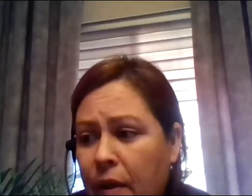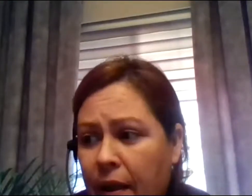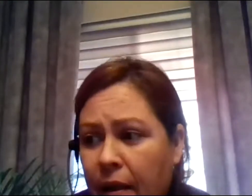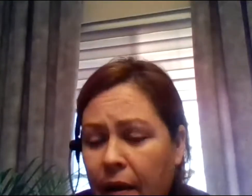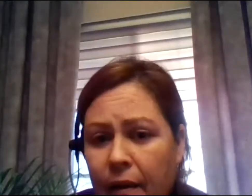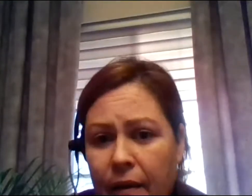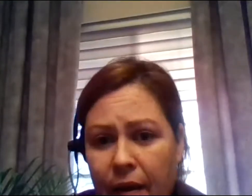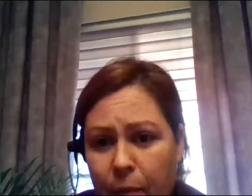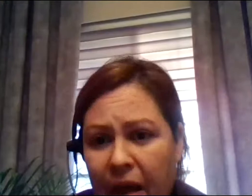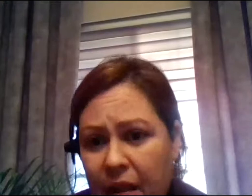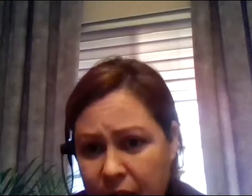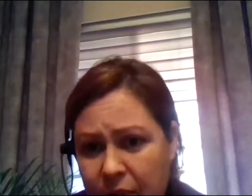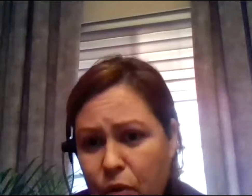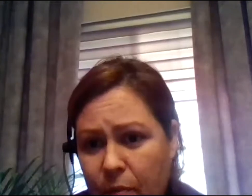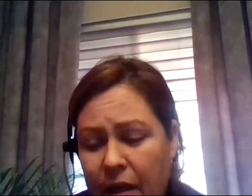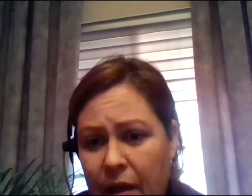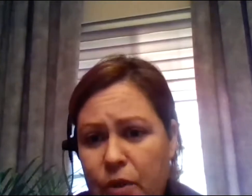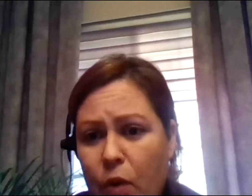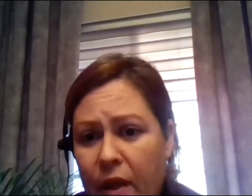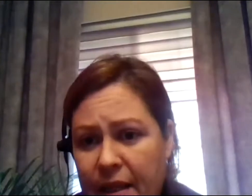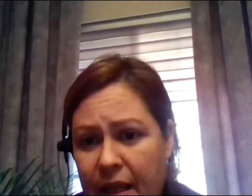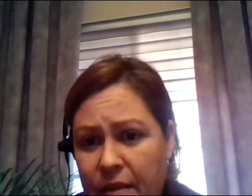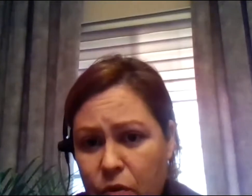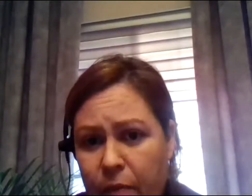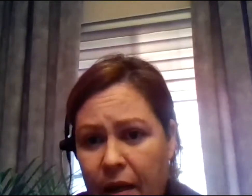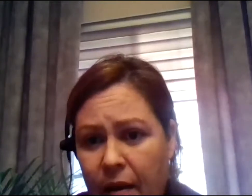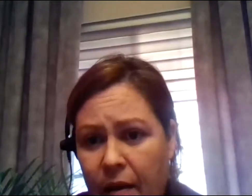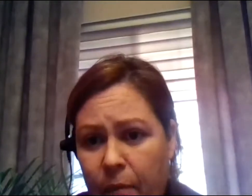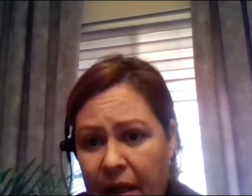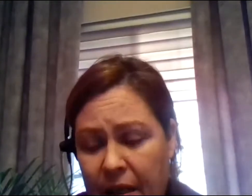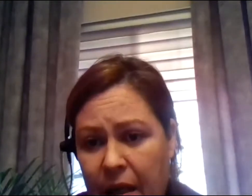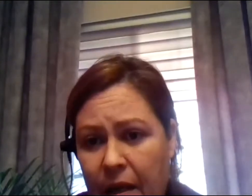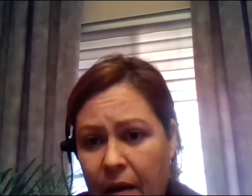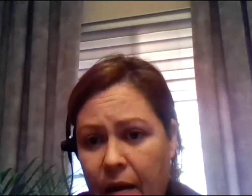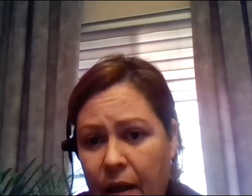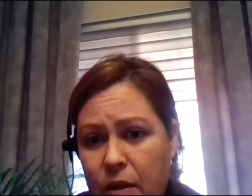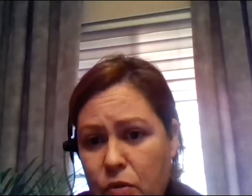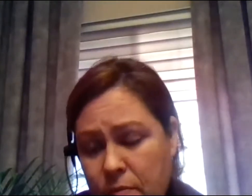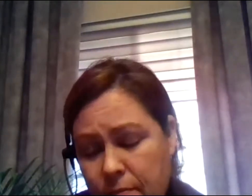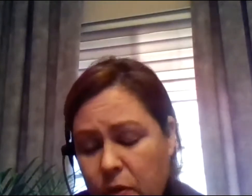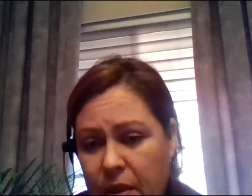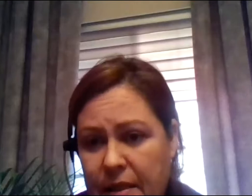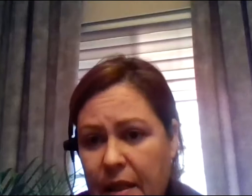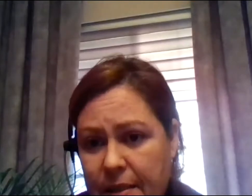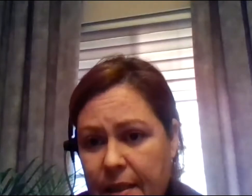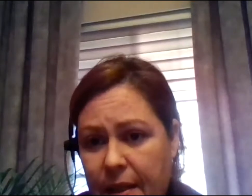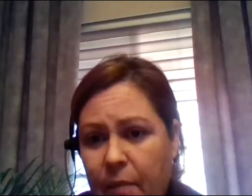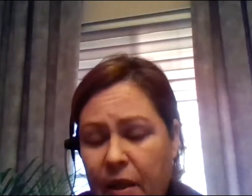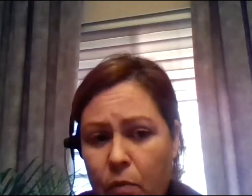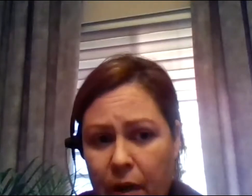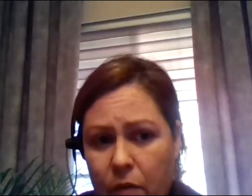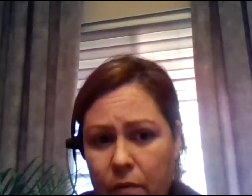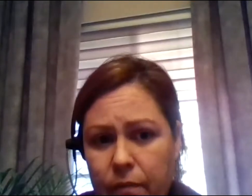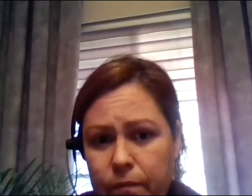hablando de padres, pues imaginaros algunas edades, ¿no? Para llegar a ellos. Entonces, es